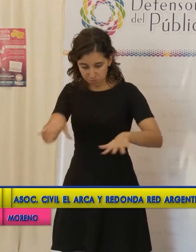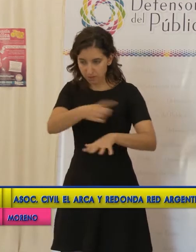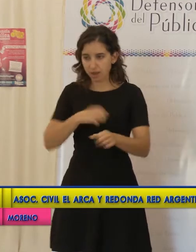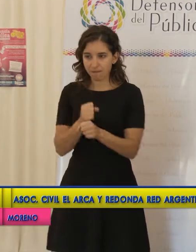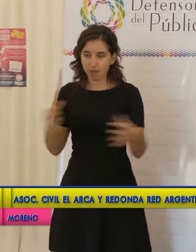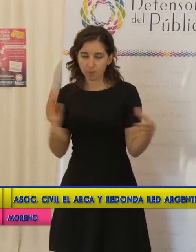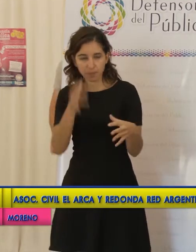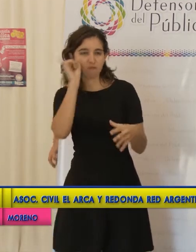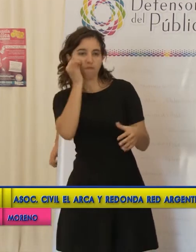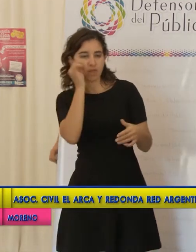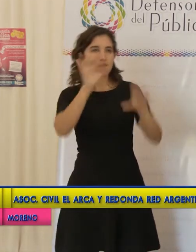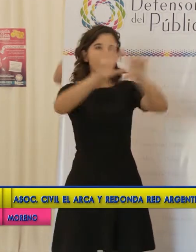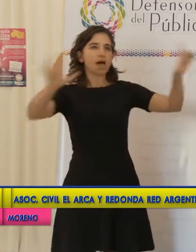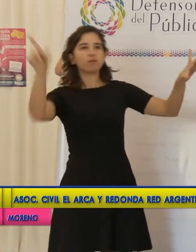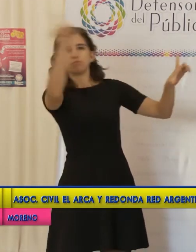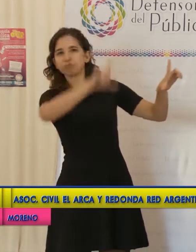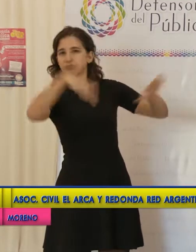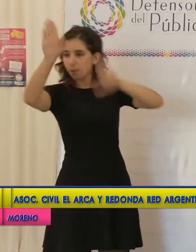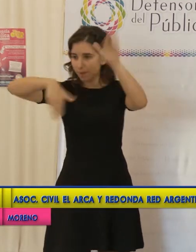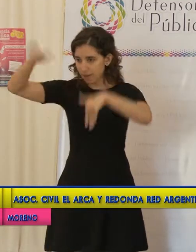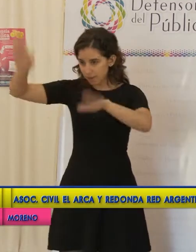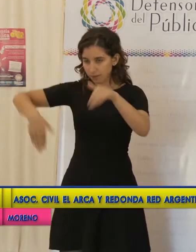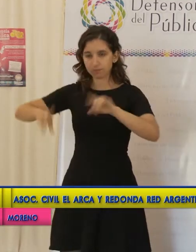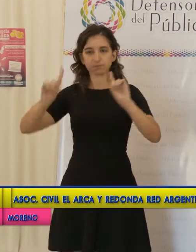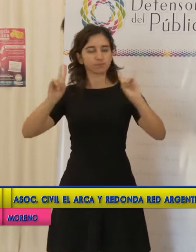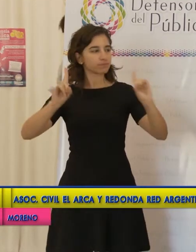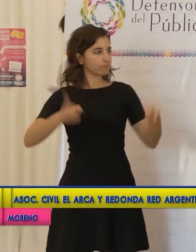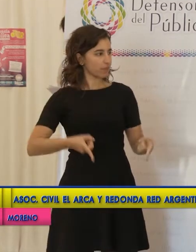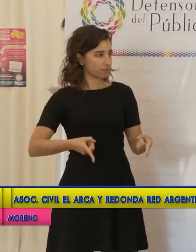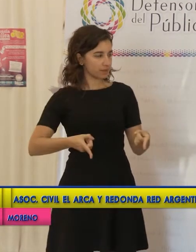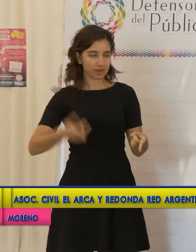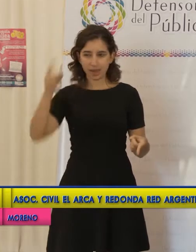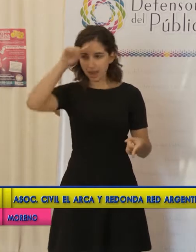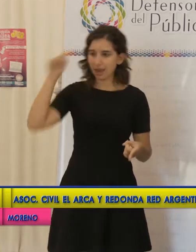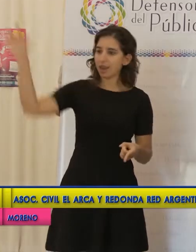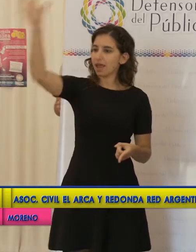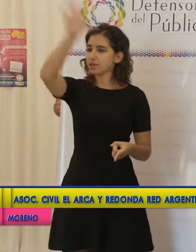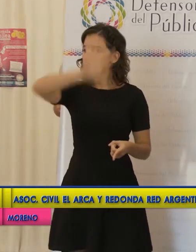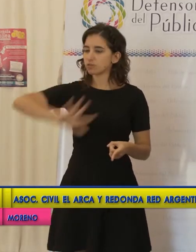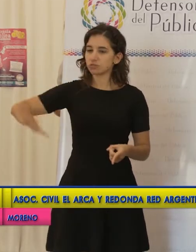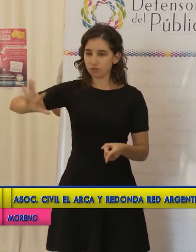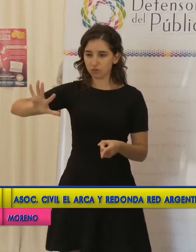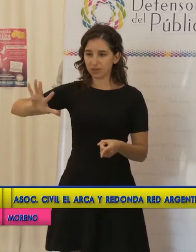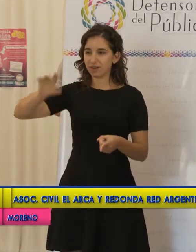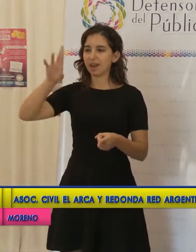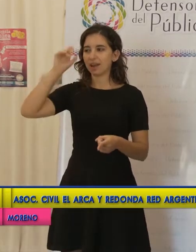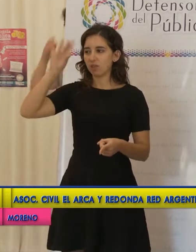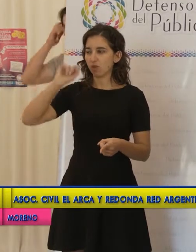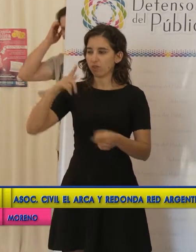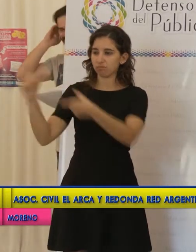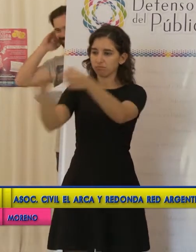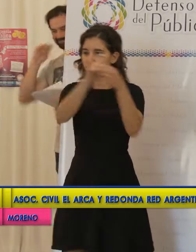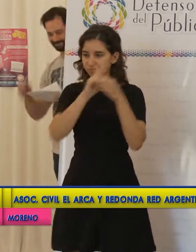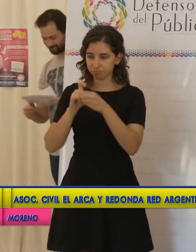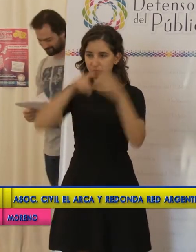Boletines, filmaciones, murales. Y también somos parte de una red nacional que se llama Redonda, que nuclea a